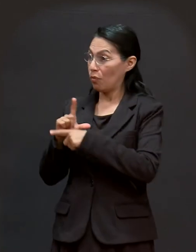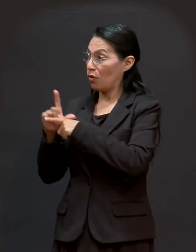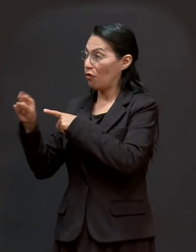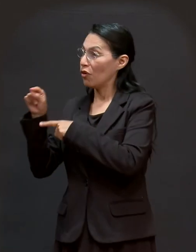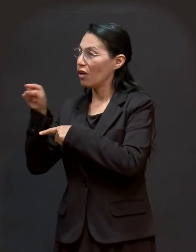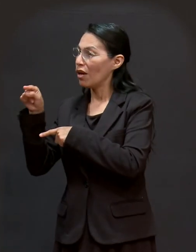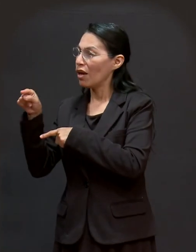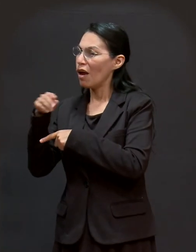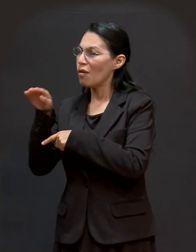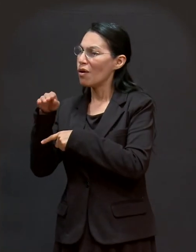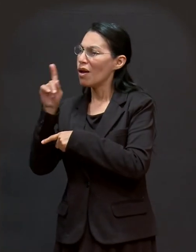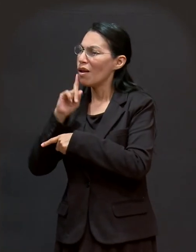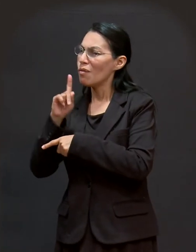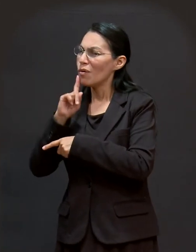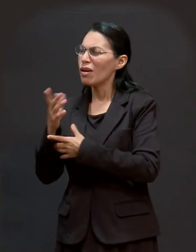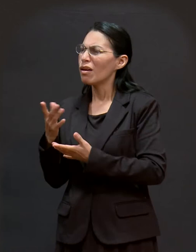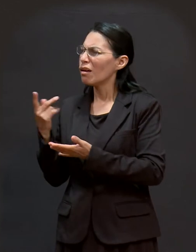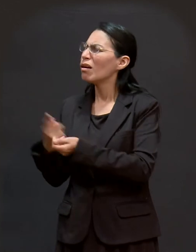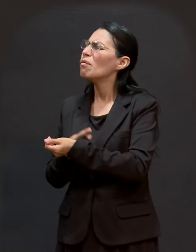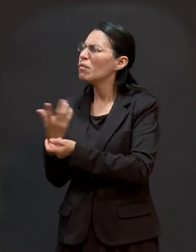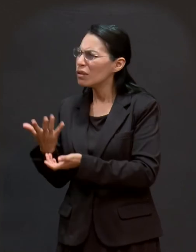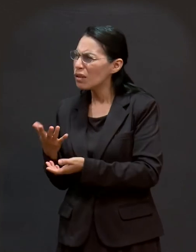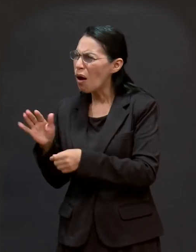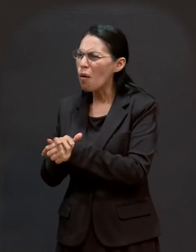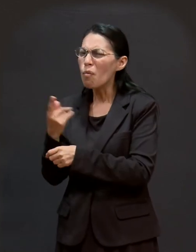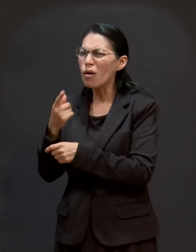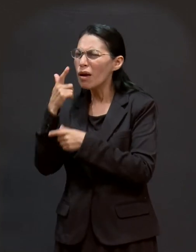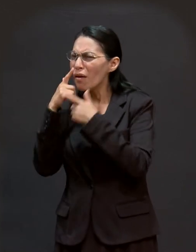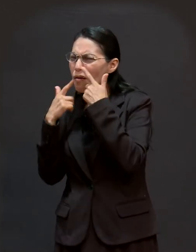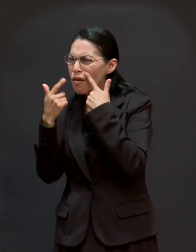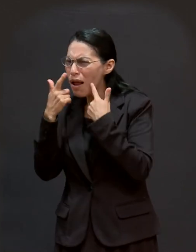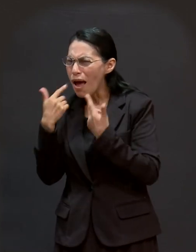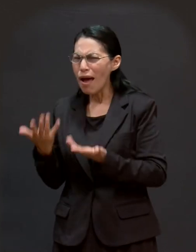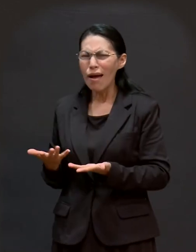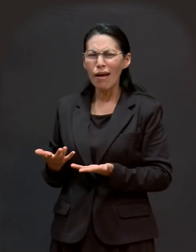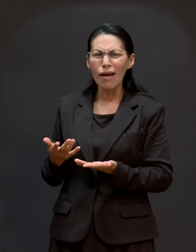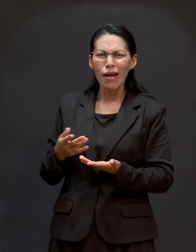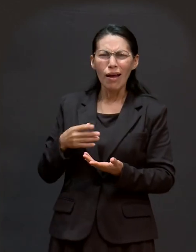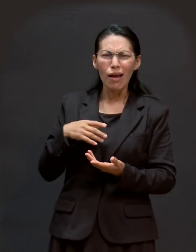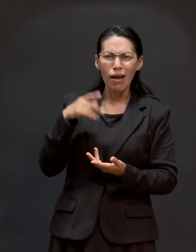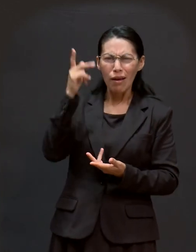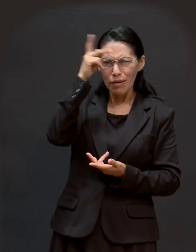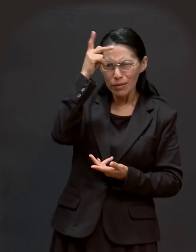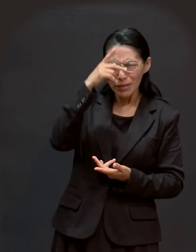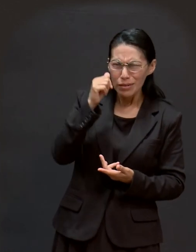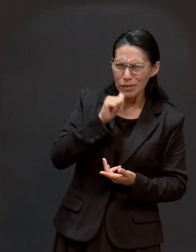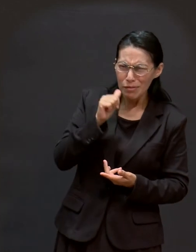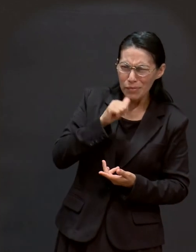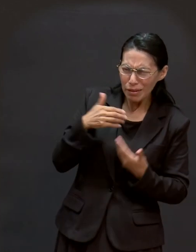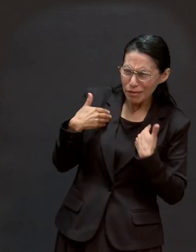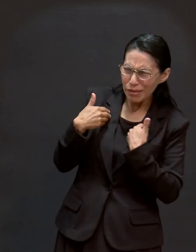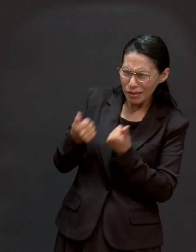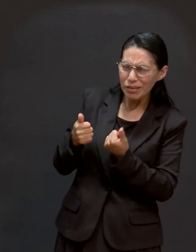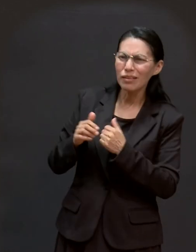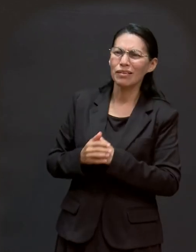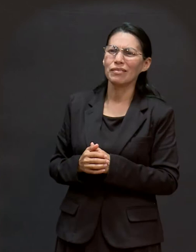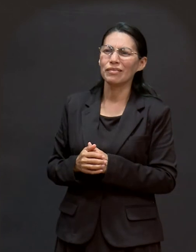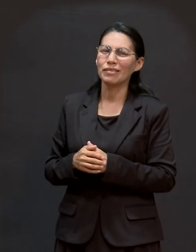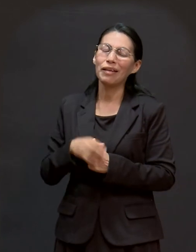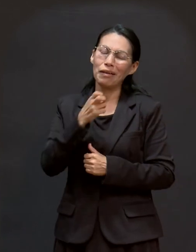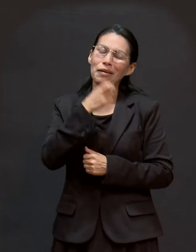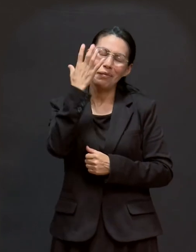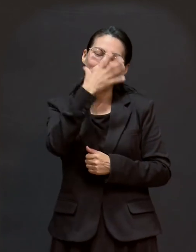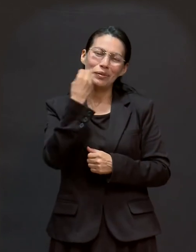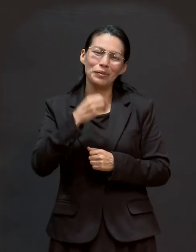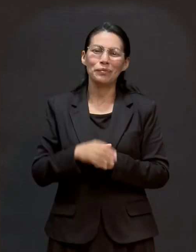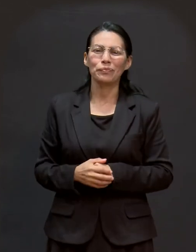porque el capellán siempre te va a preguntar de dónde vienes a esas lágrimas y qué pasa con eso recibir tus campeones me fui